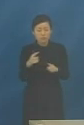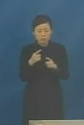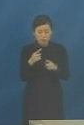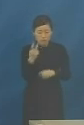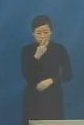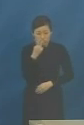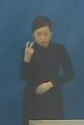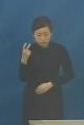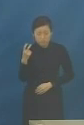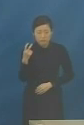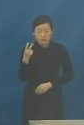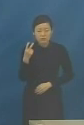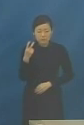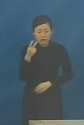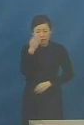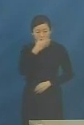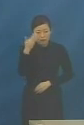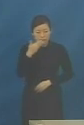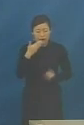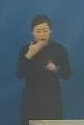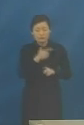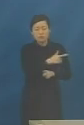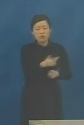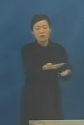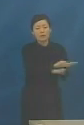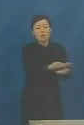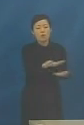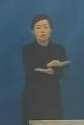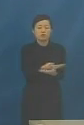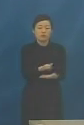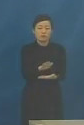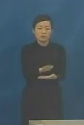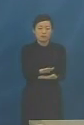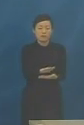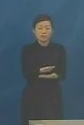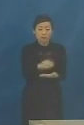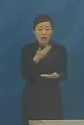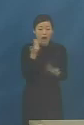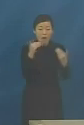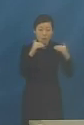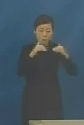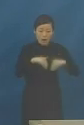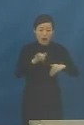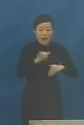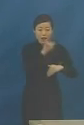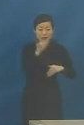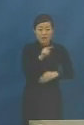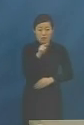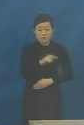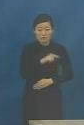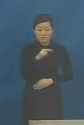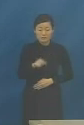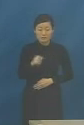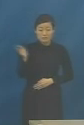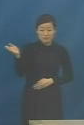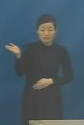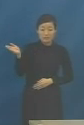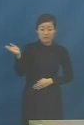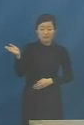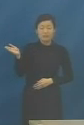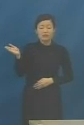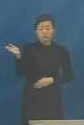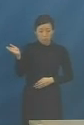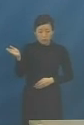様々なあの交流があったとでこうしたあの青弥生人aこれと同じような6あの